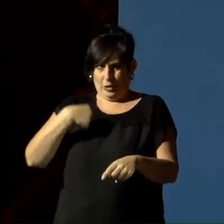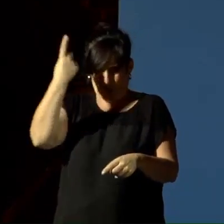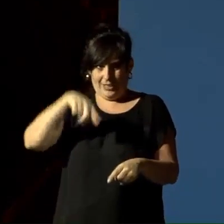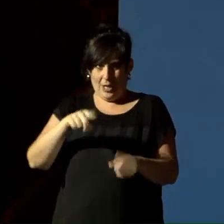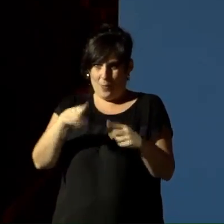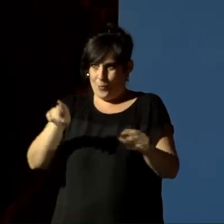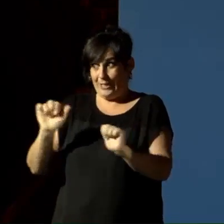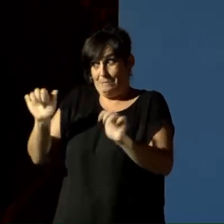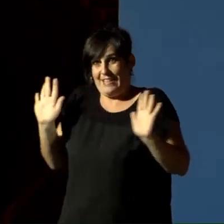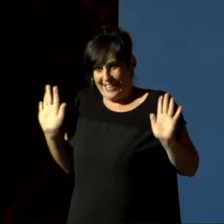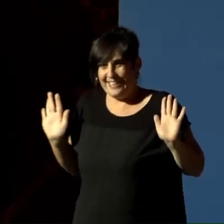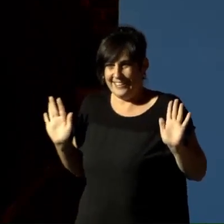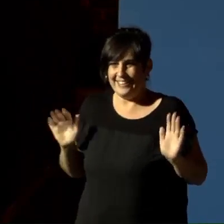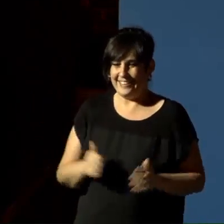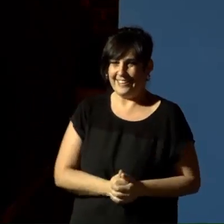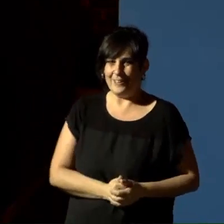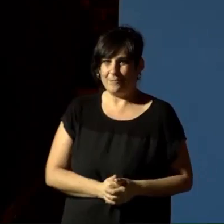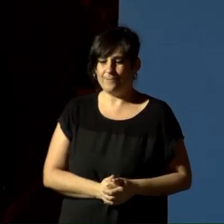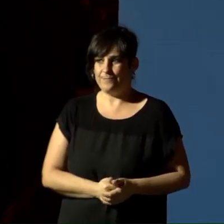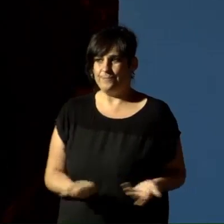musiquiña. Hai moita